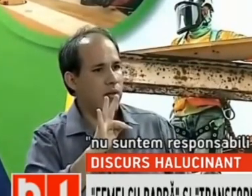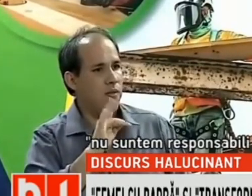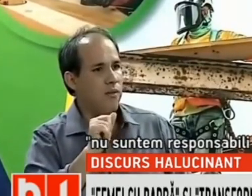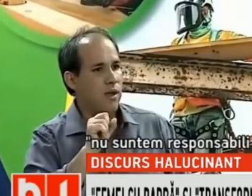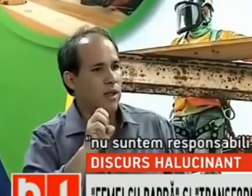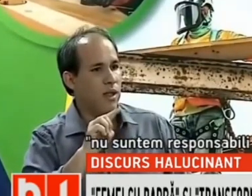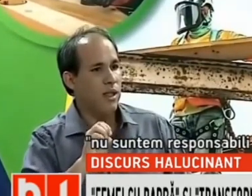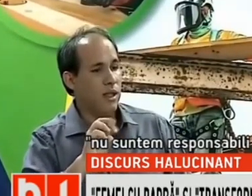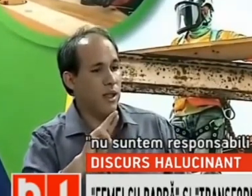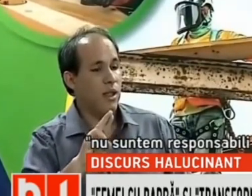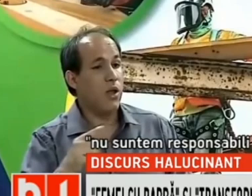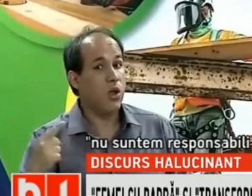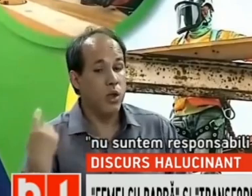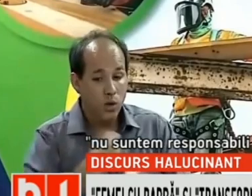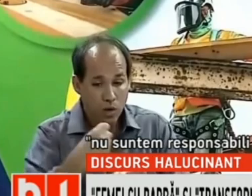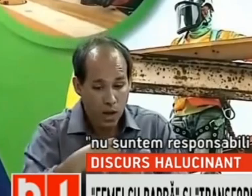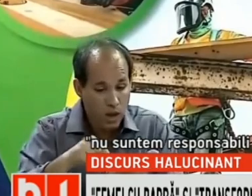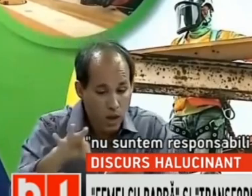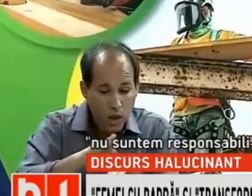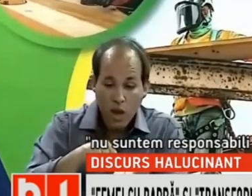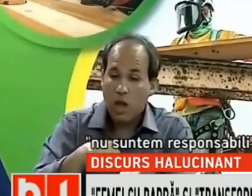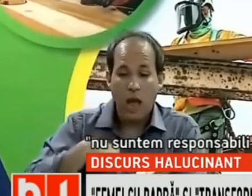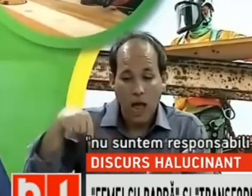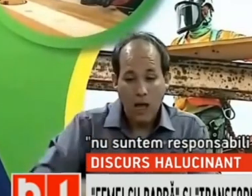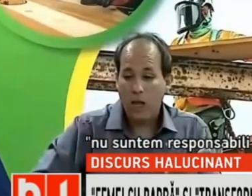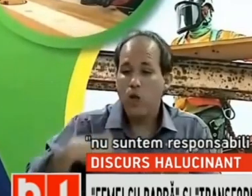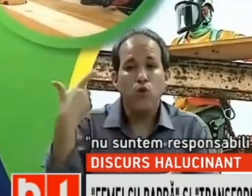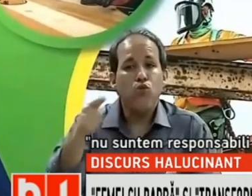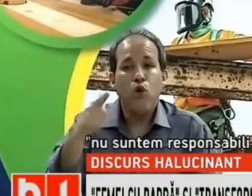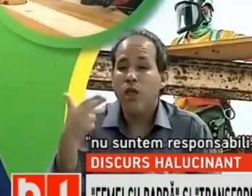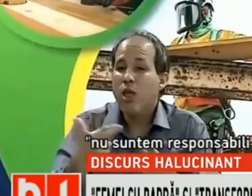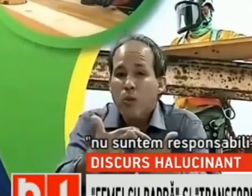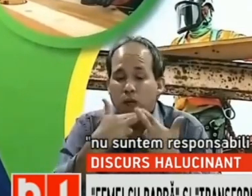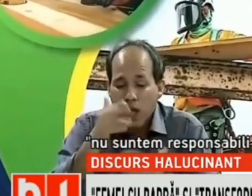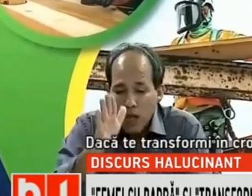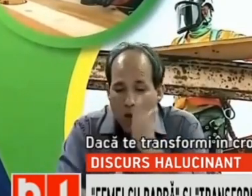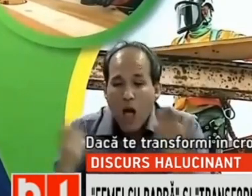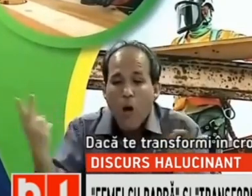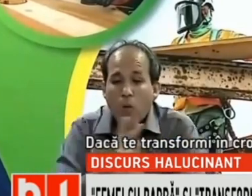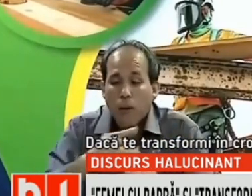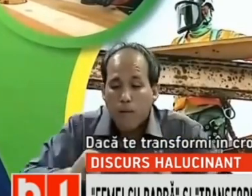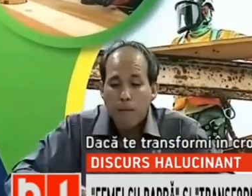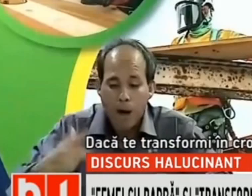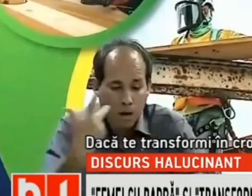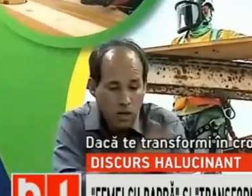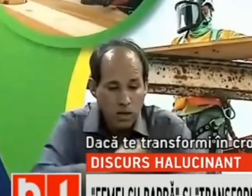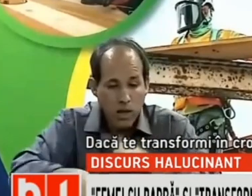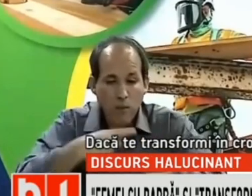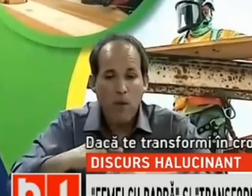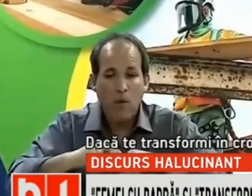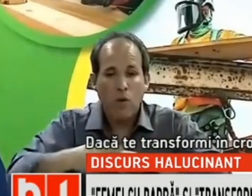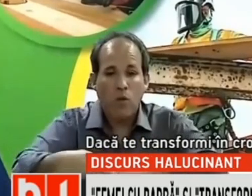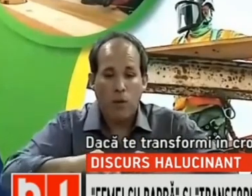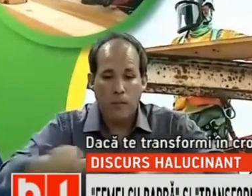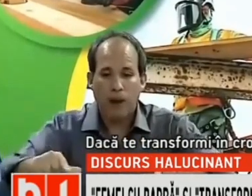note note note responsabiliza mă spăl coacere fete curat erau deosebire rao.ro